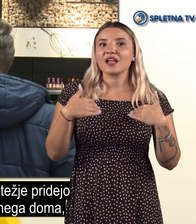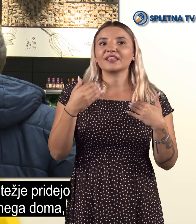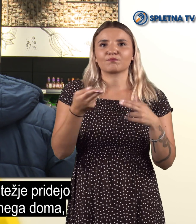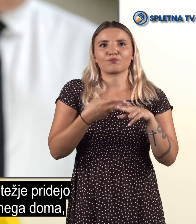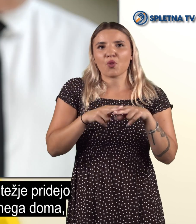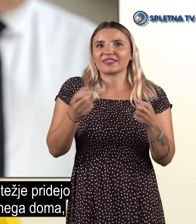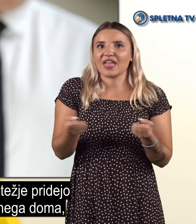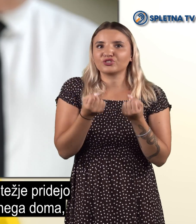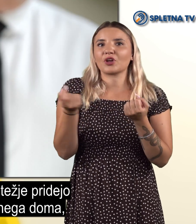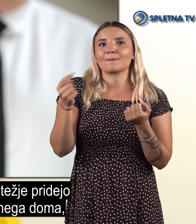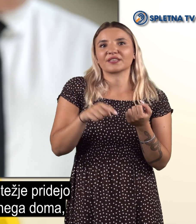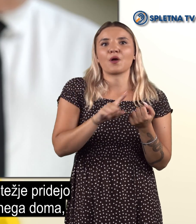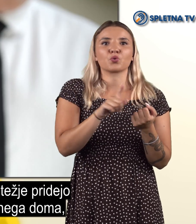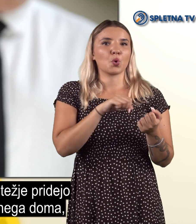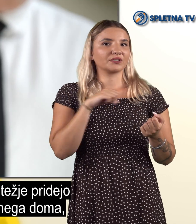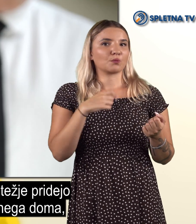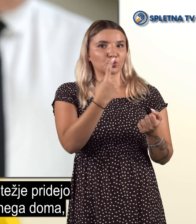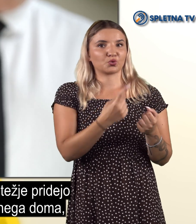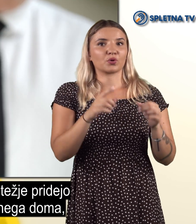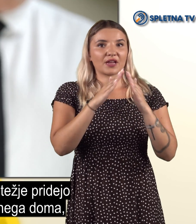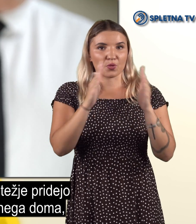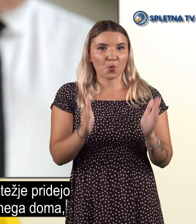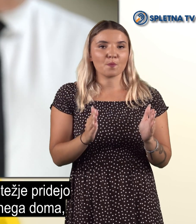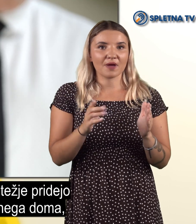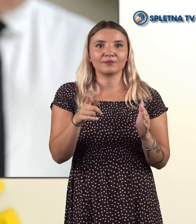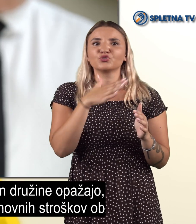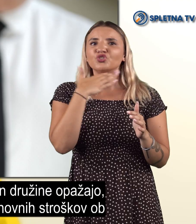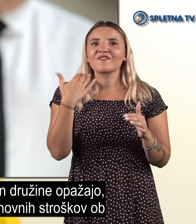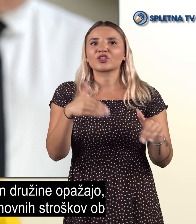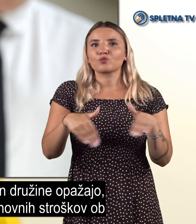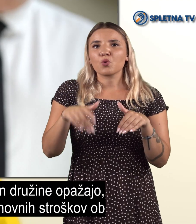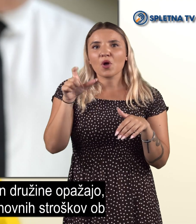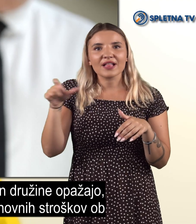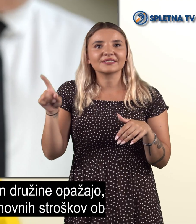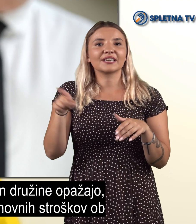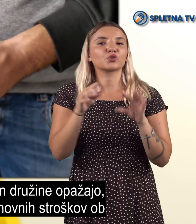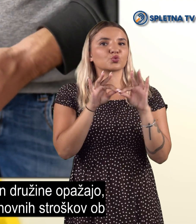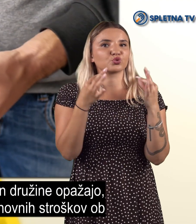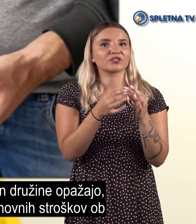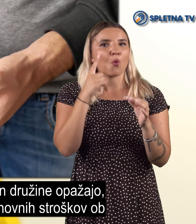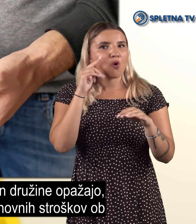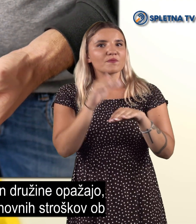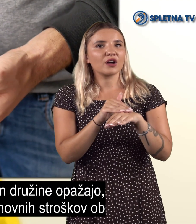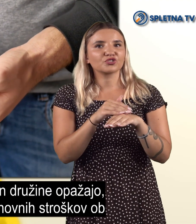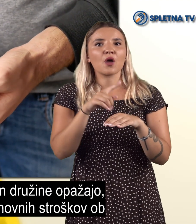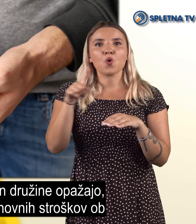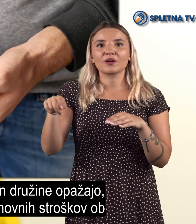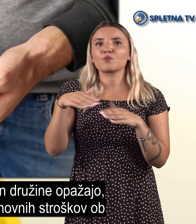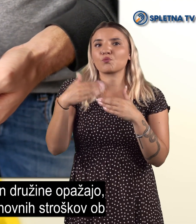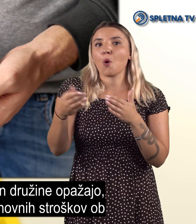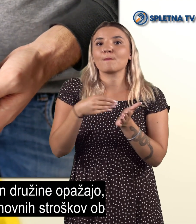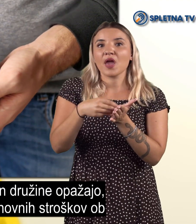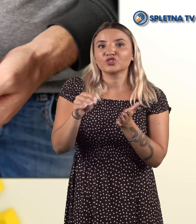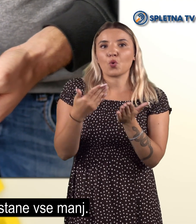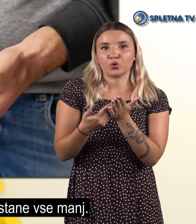mladi vse težje pridejo do samostojnega doma, številni upokojenci in družine opažajo, da jim po plačilu osnovnih stroškov